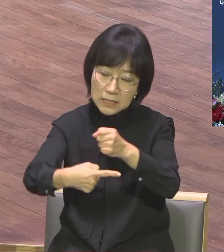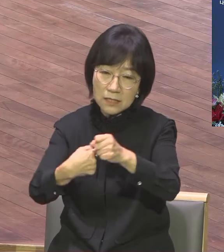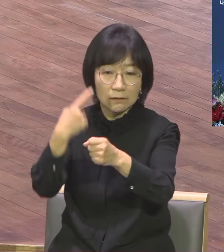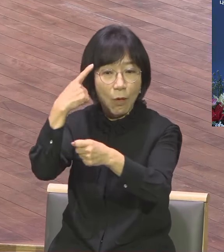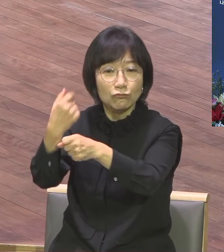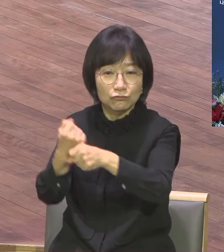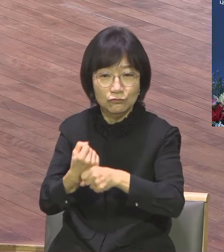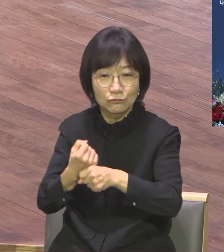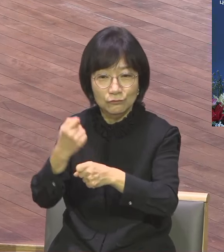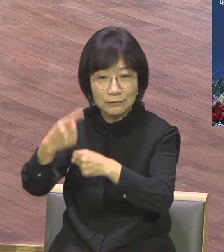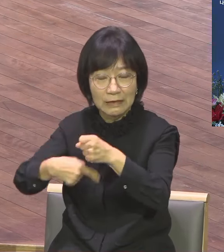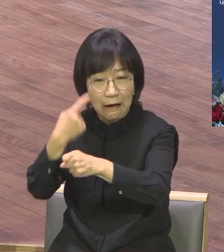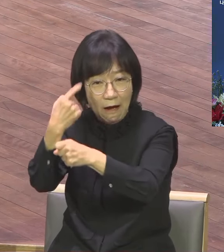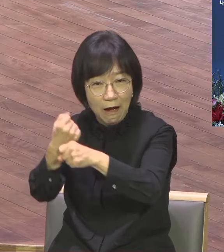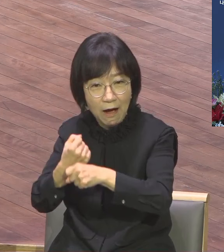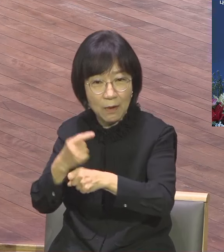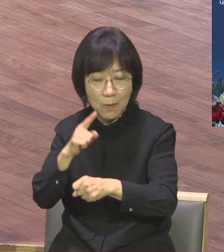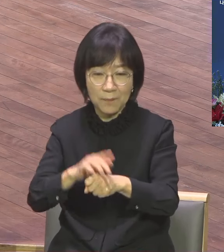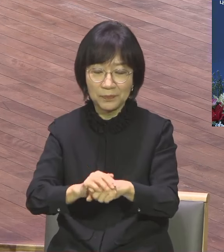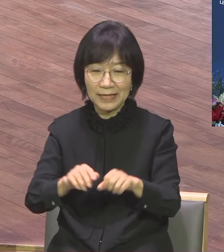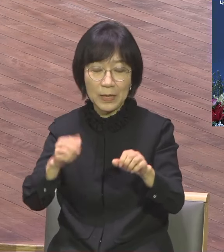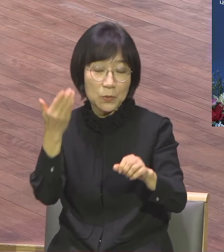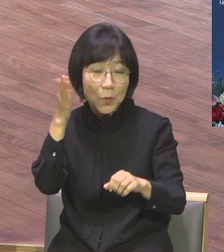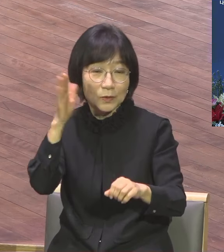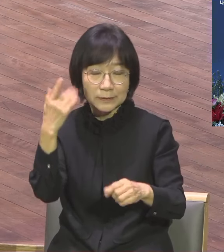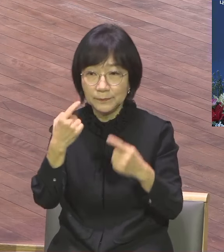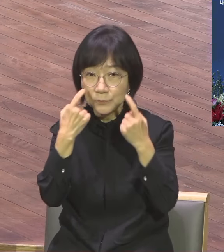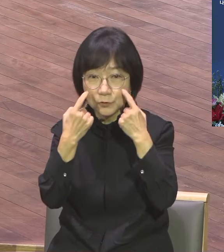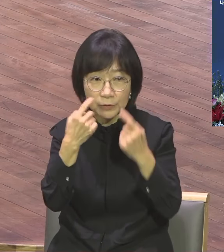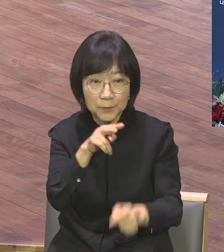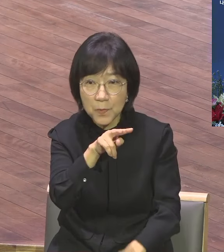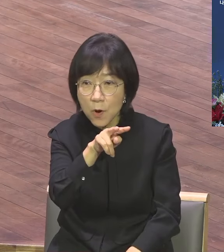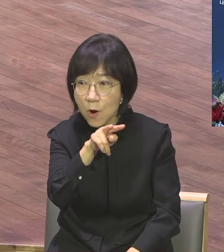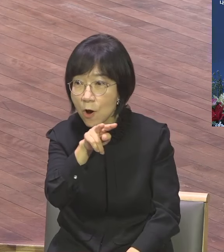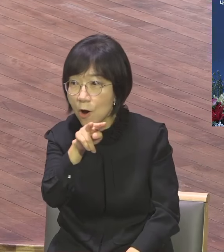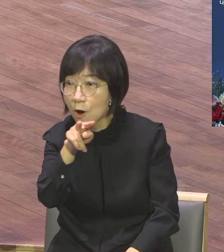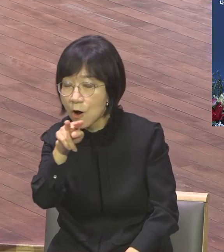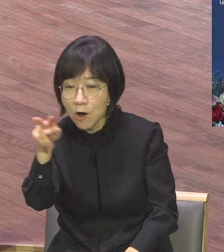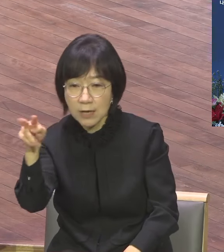이 직업 뭐라 그러냐? 비주얼 미천다이저